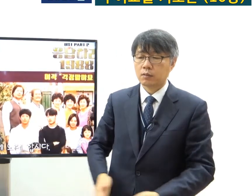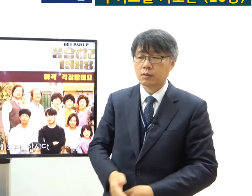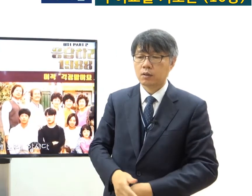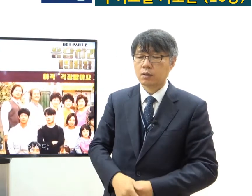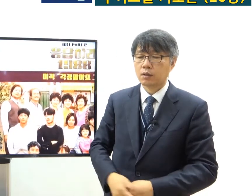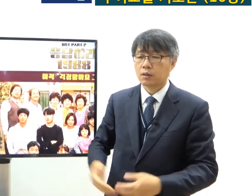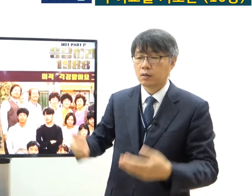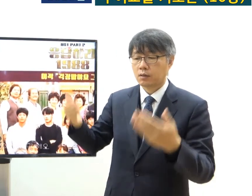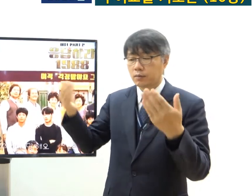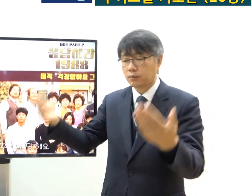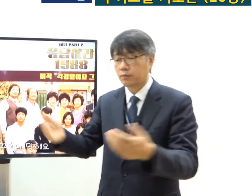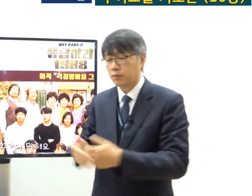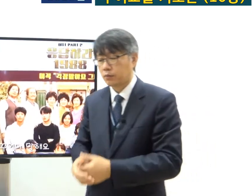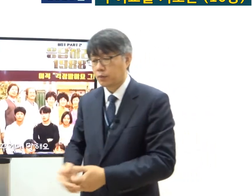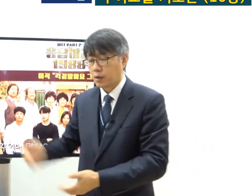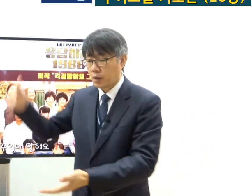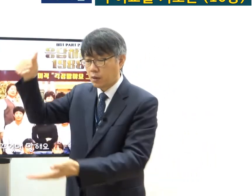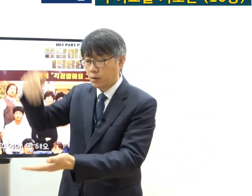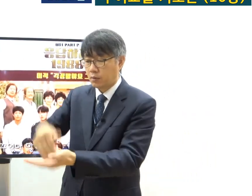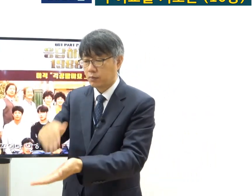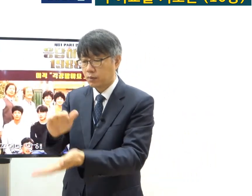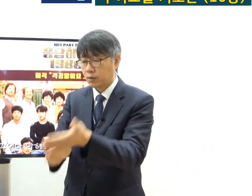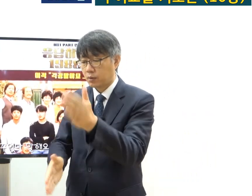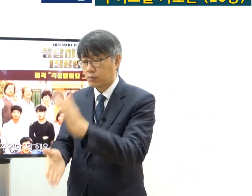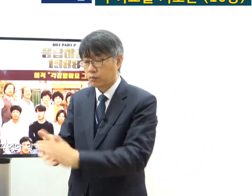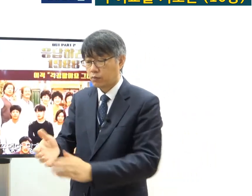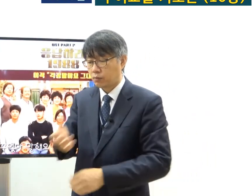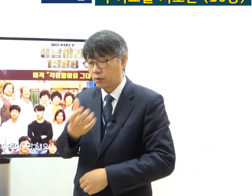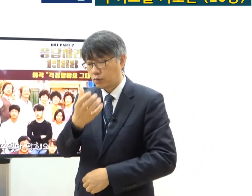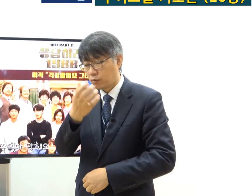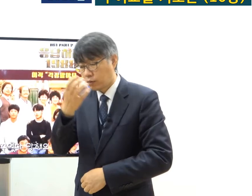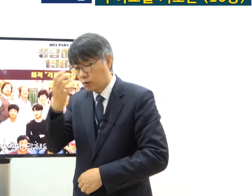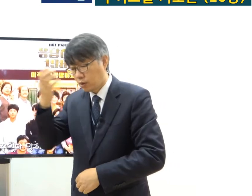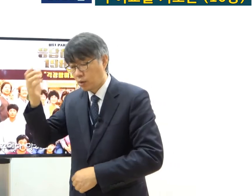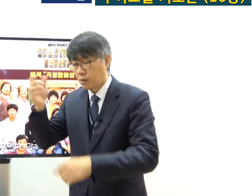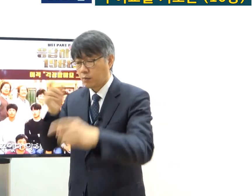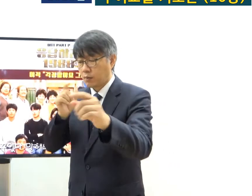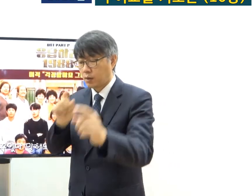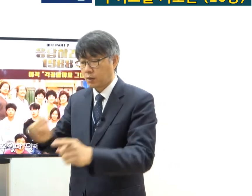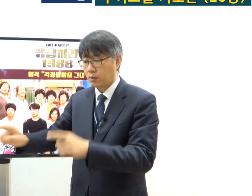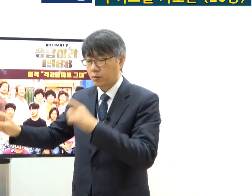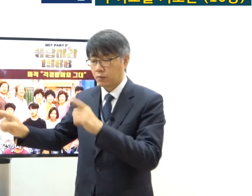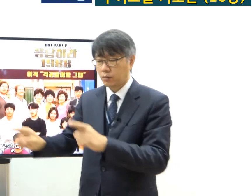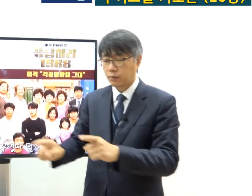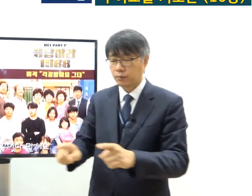노래합시다. 후회 없이 꿈을 꿨단 말이에요.